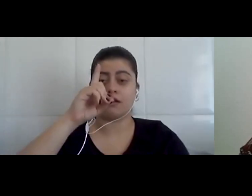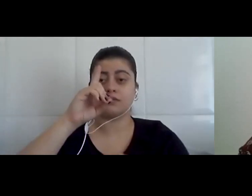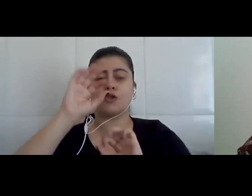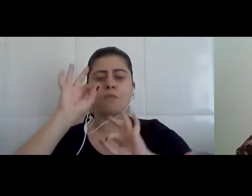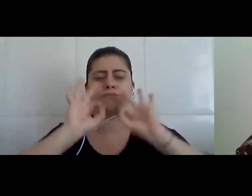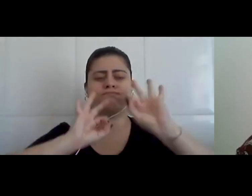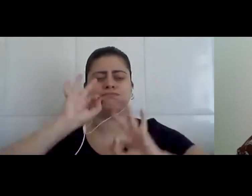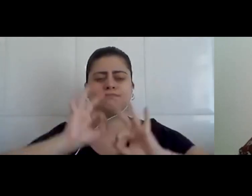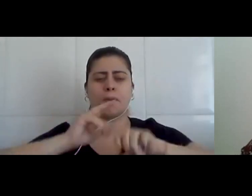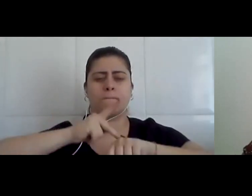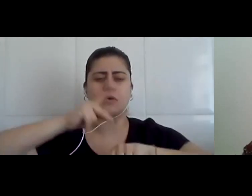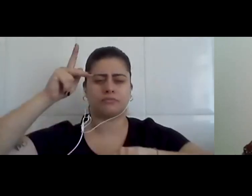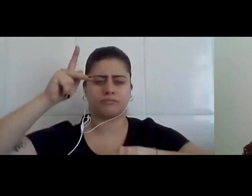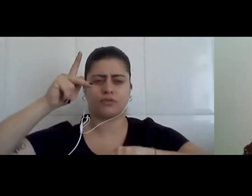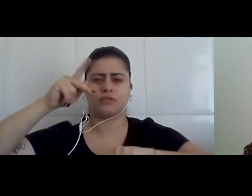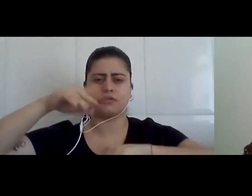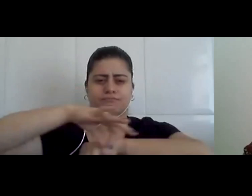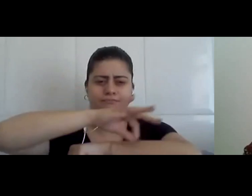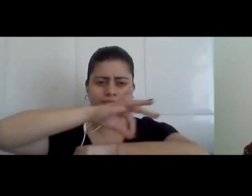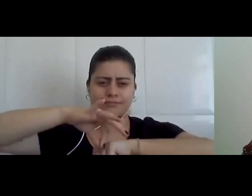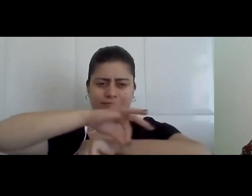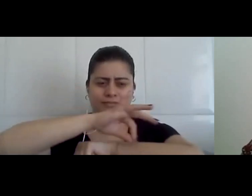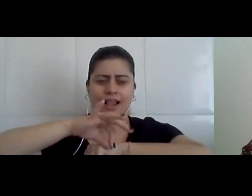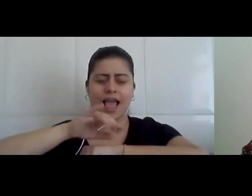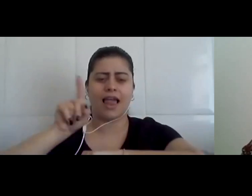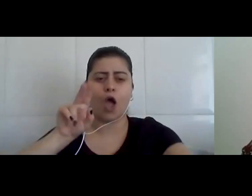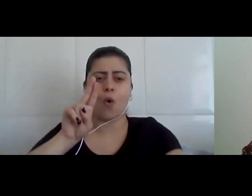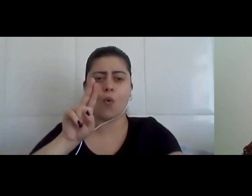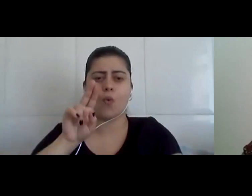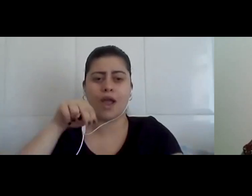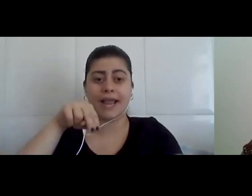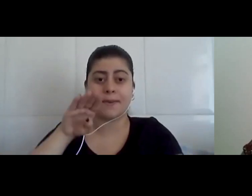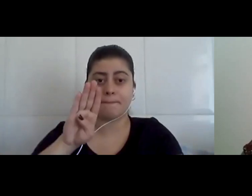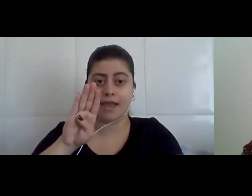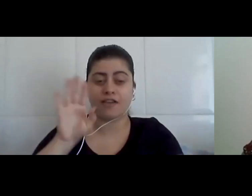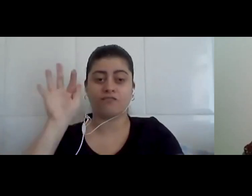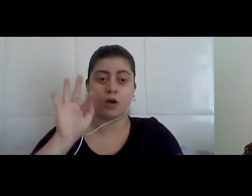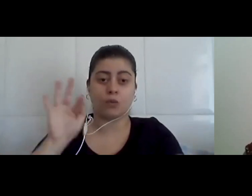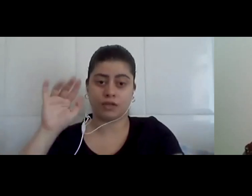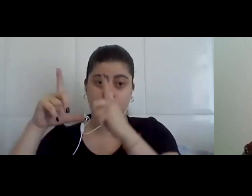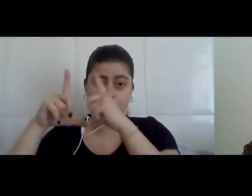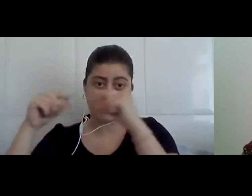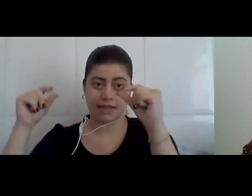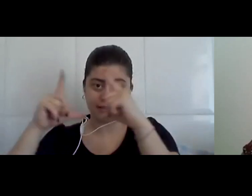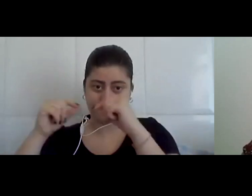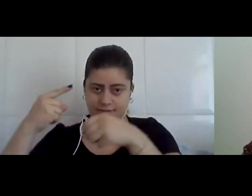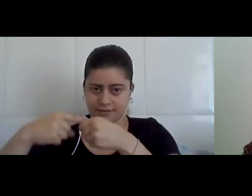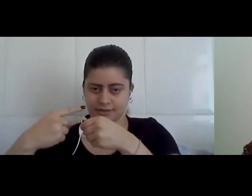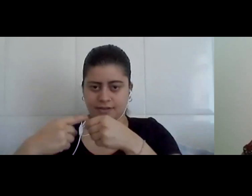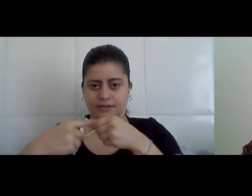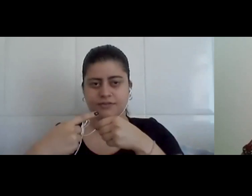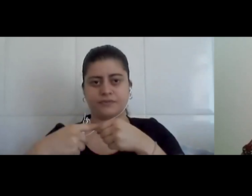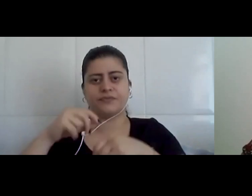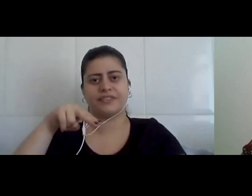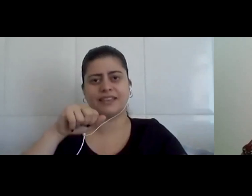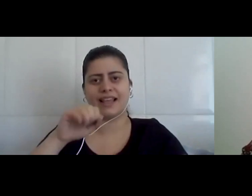Faculdade de Arquitetura e Urbanismo da UNB, da Universidade de Brasília. E, Natália, fique à vontade